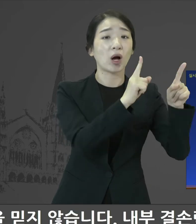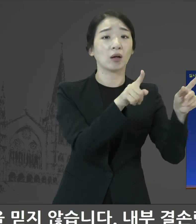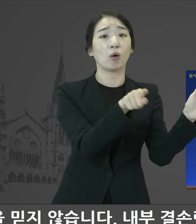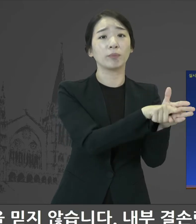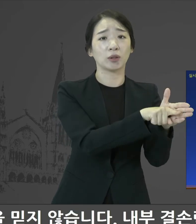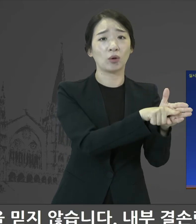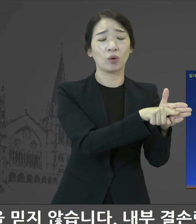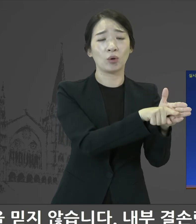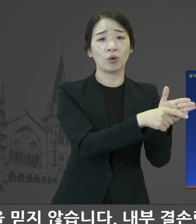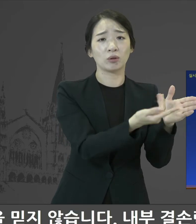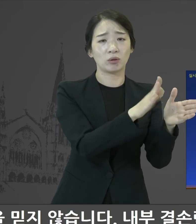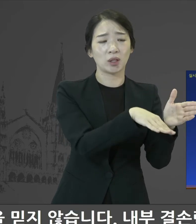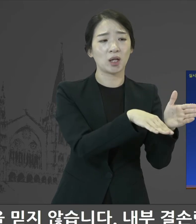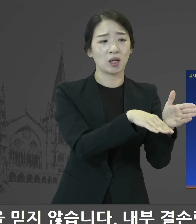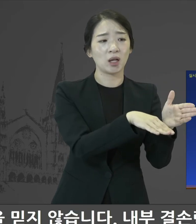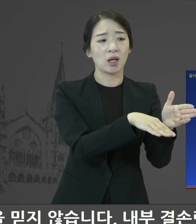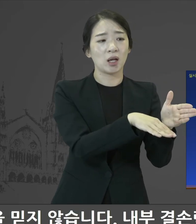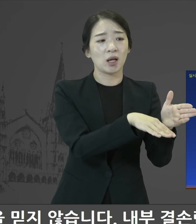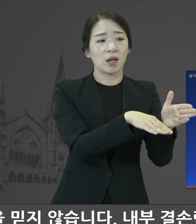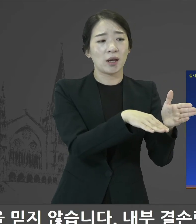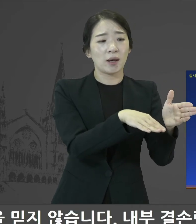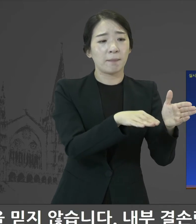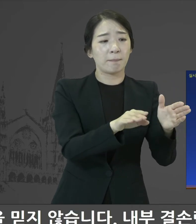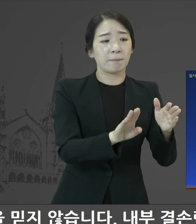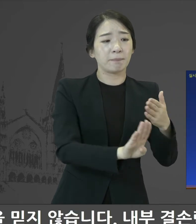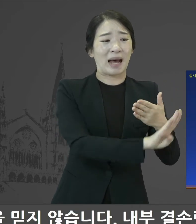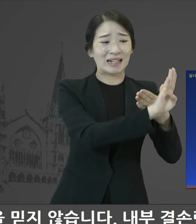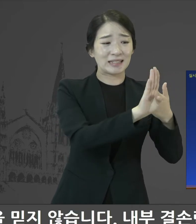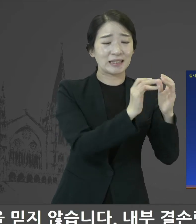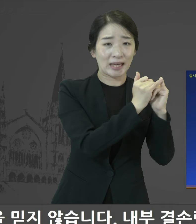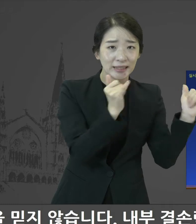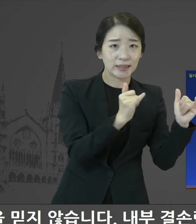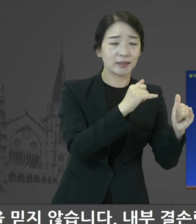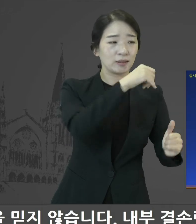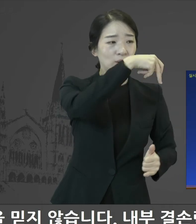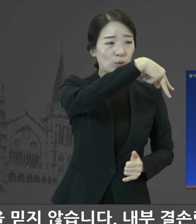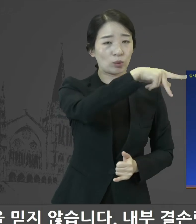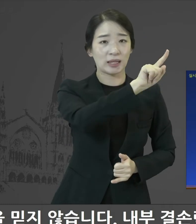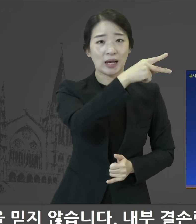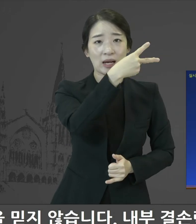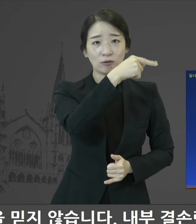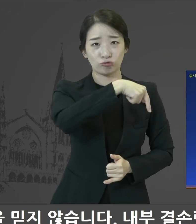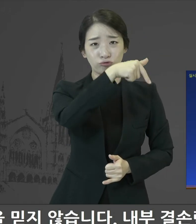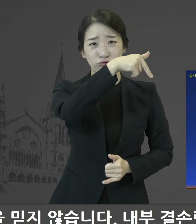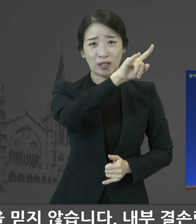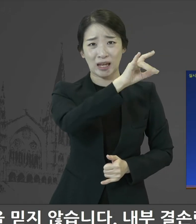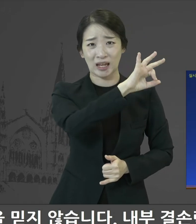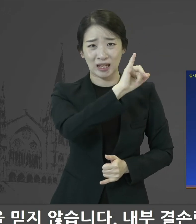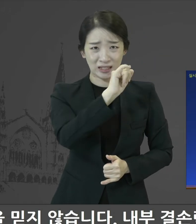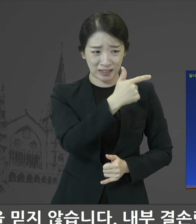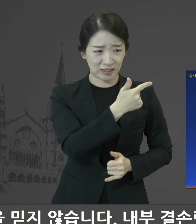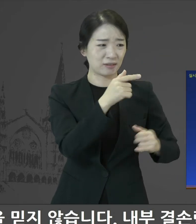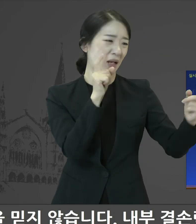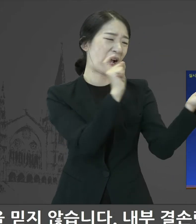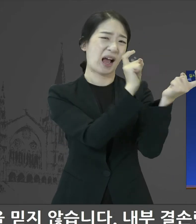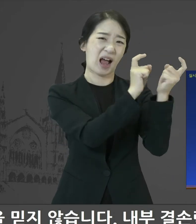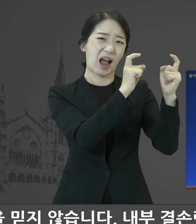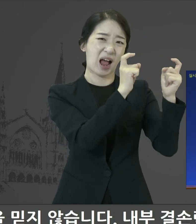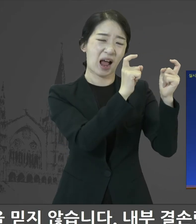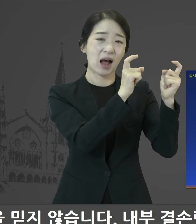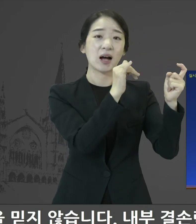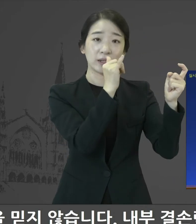것과 안 믿는 것 가지고 바리새인과 사두개인이 부닥치면서 서로가 서로에게 노예가지고 난장판되는,